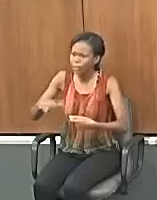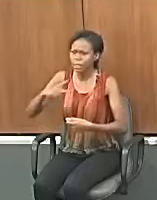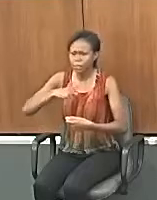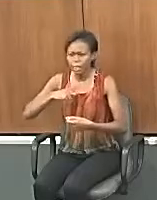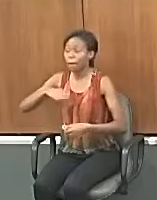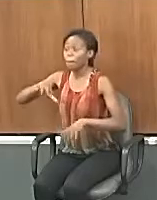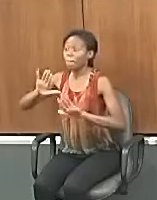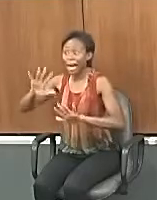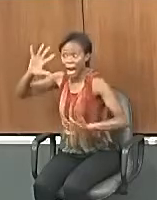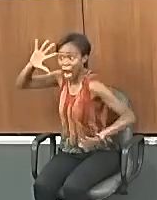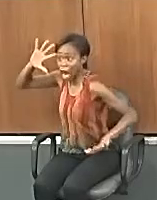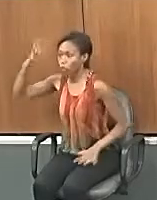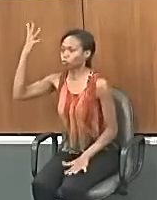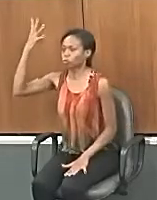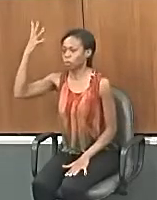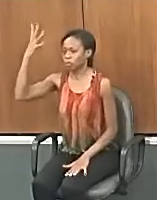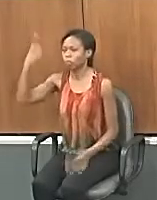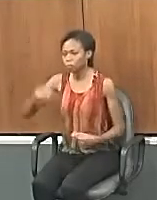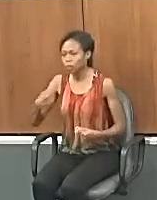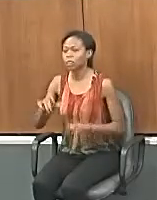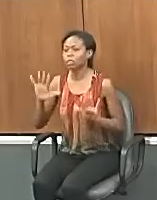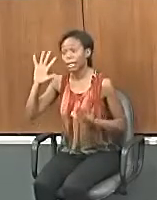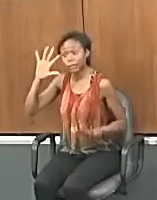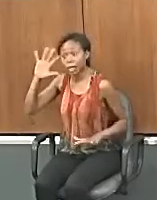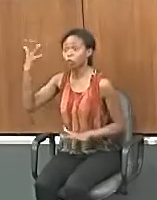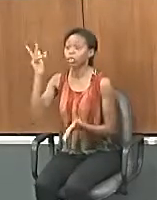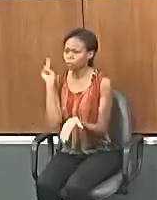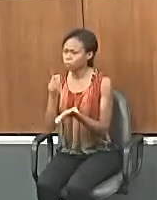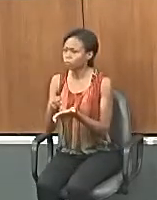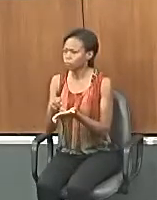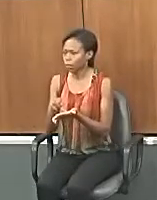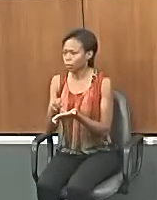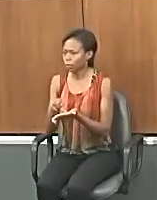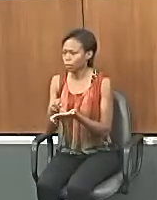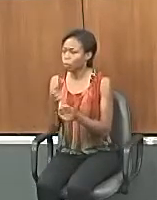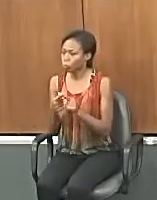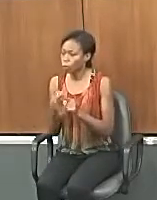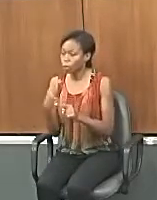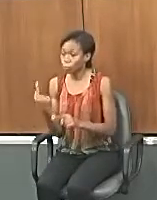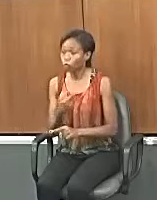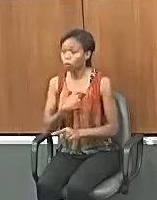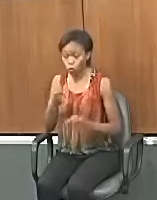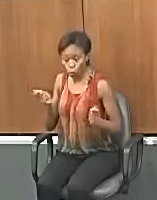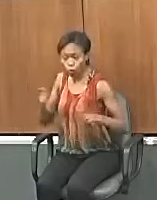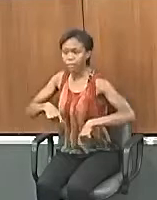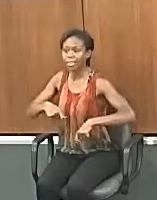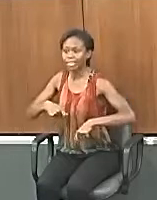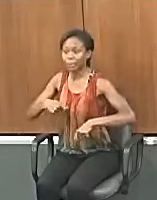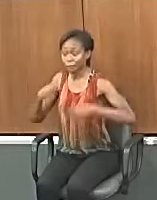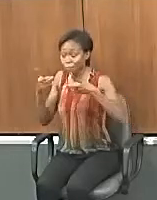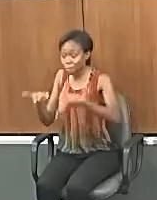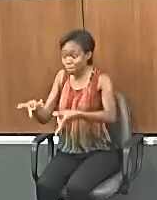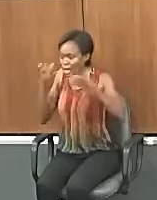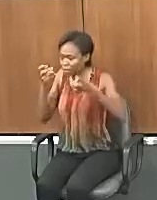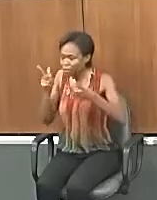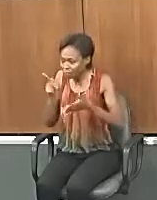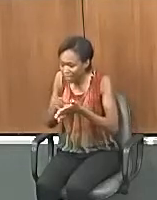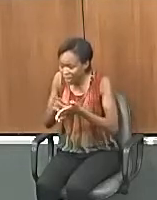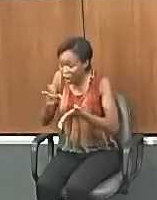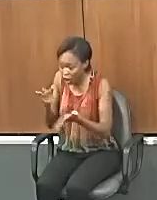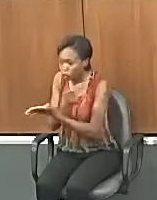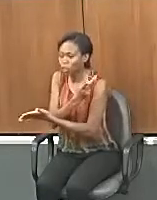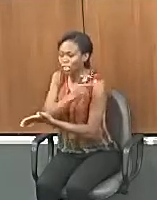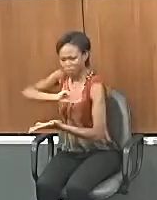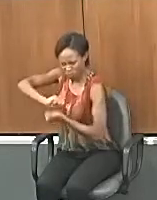resultados eficazes elas devem ocorrer para que a gente faça essa semente germinada imediatamente não espere por um